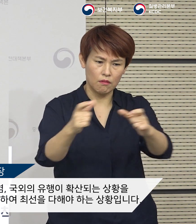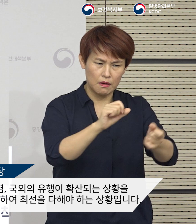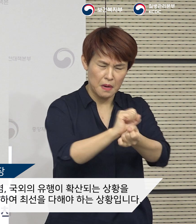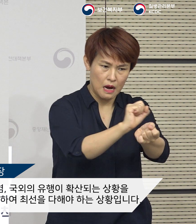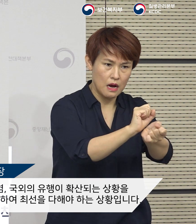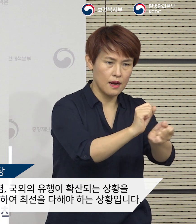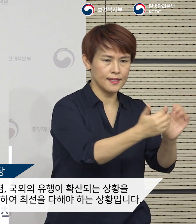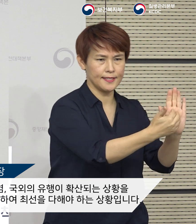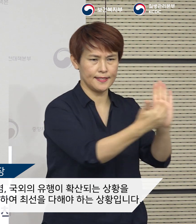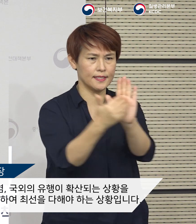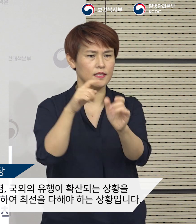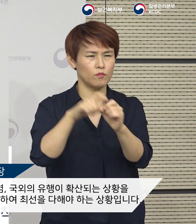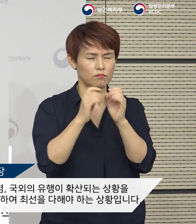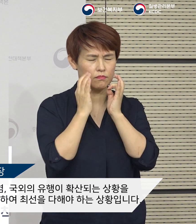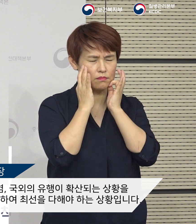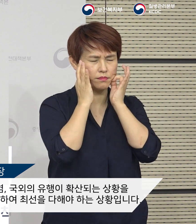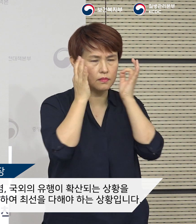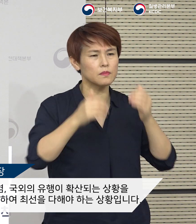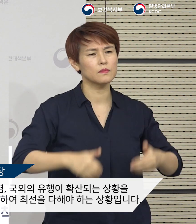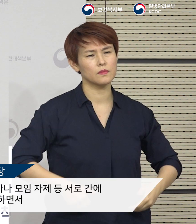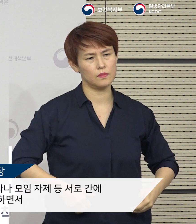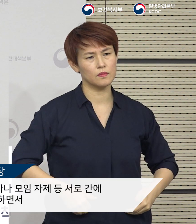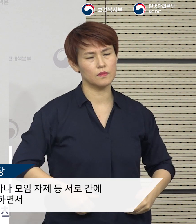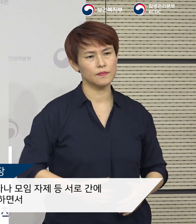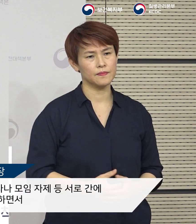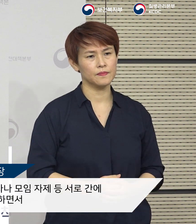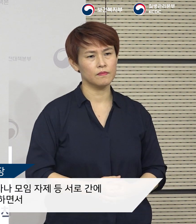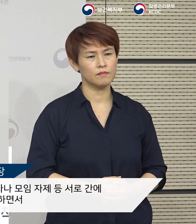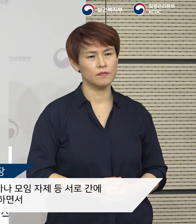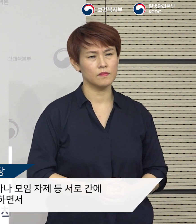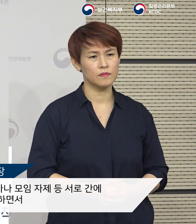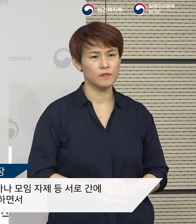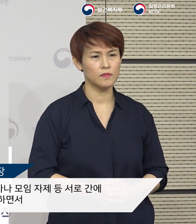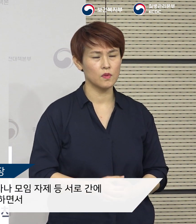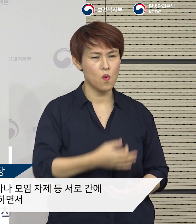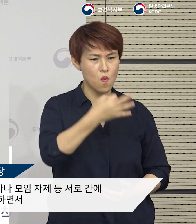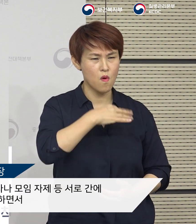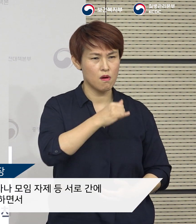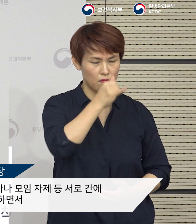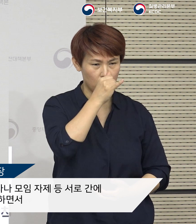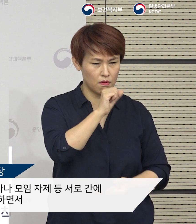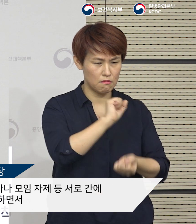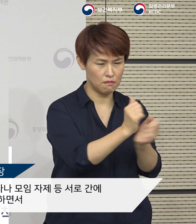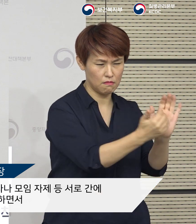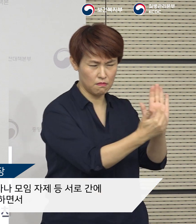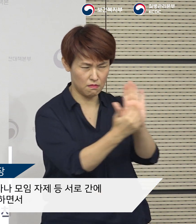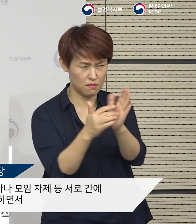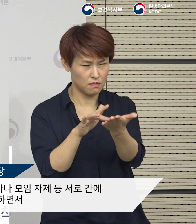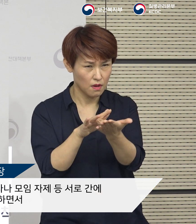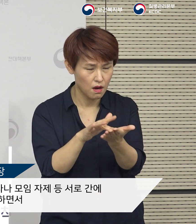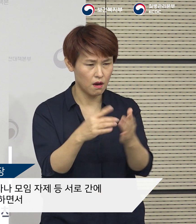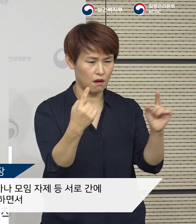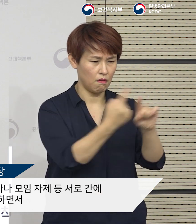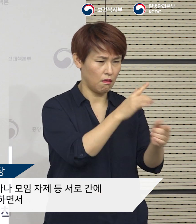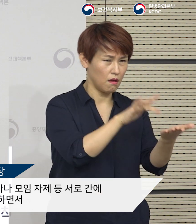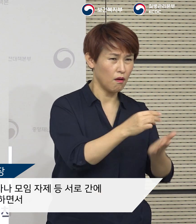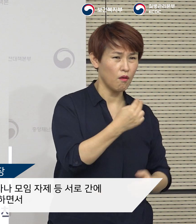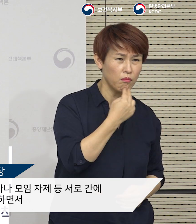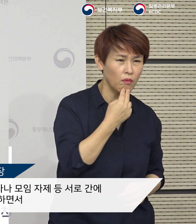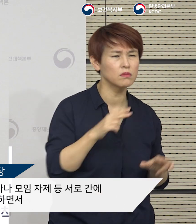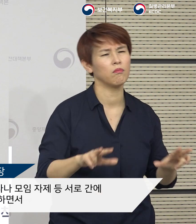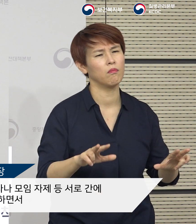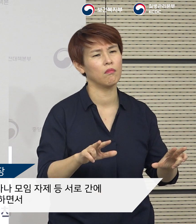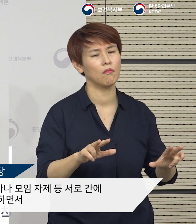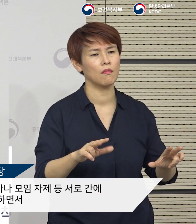방지를 위하여 최선을 다해야 하는 상황입니다. 효과적인 백신이나 치료제가 없는 상황에서 행사나 모임 자제 등 서로